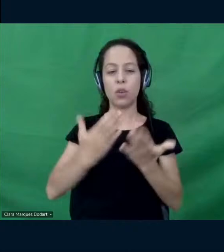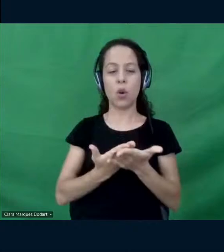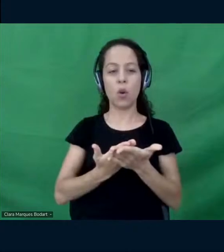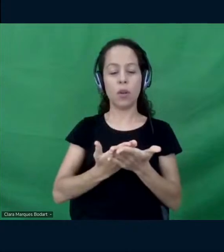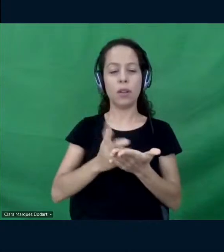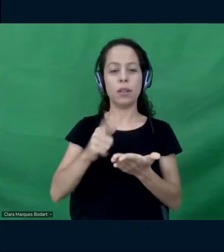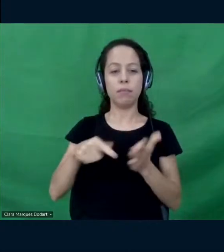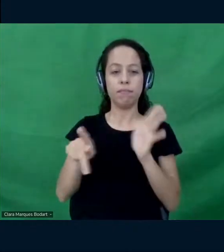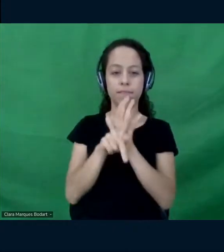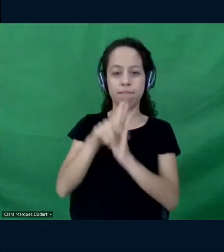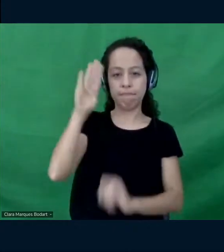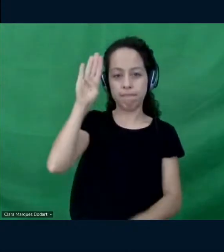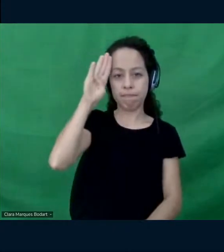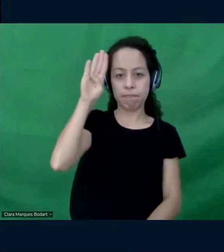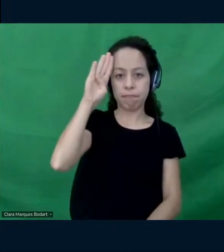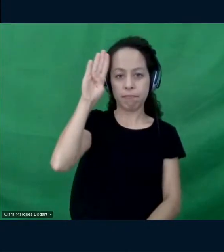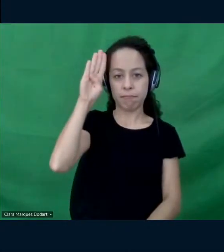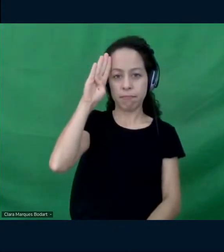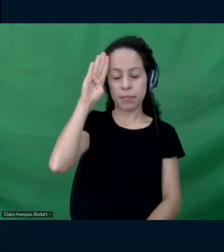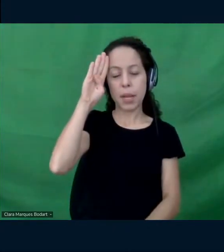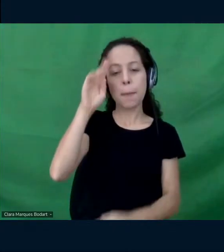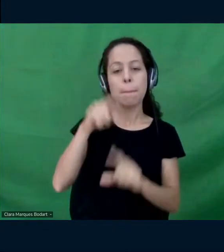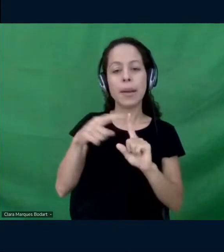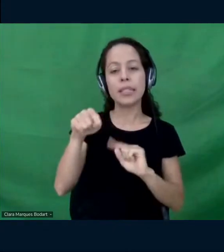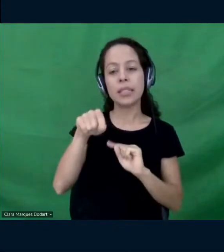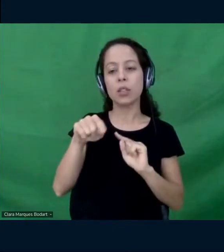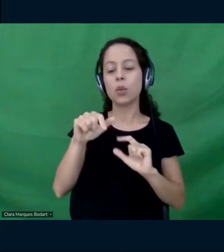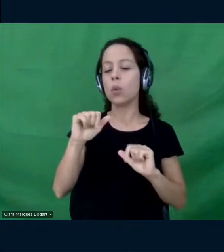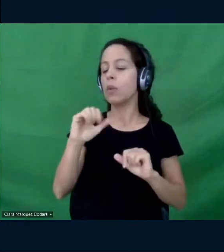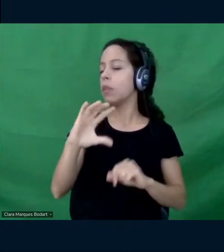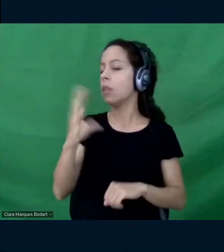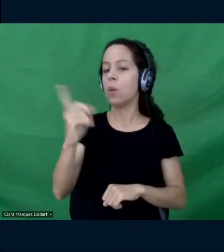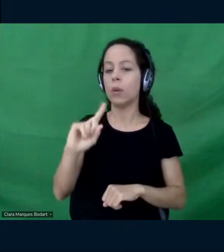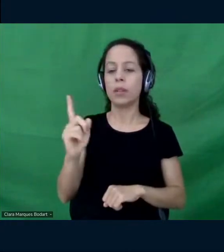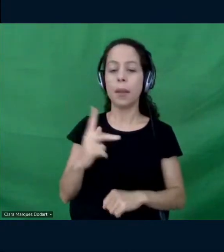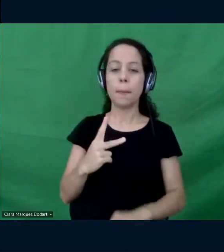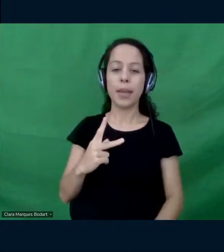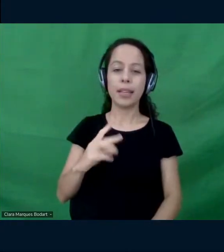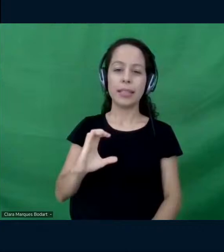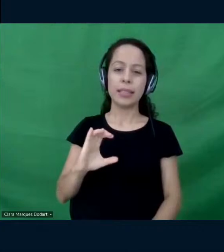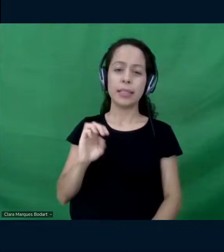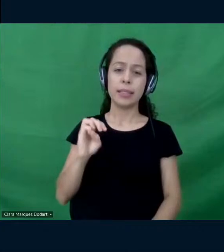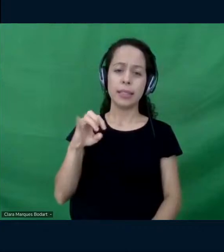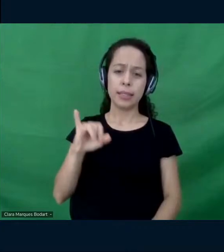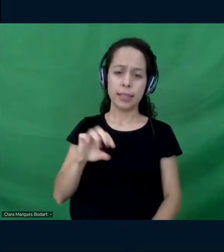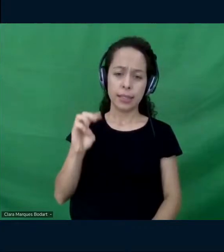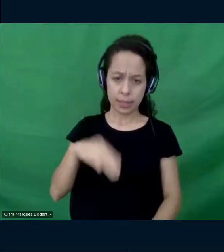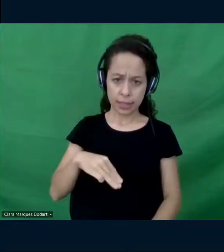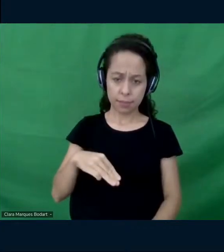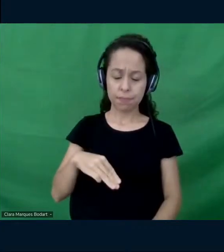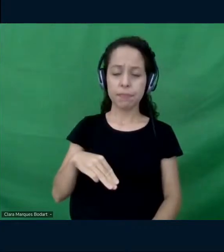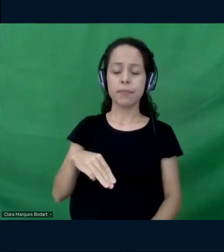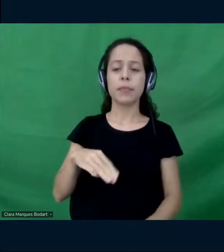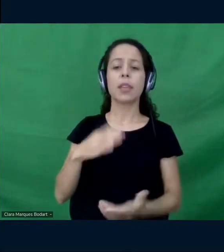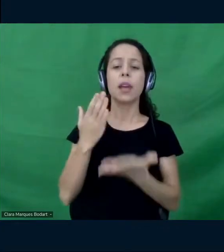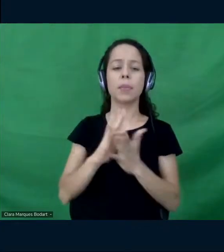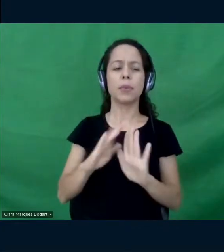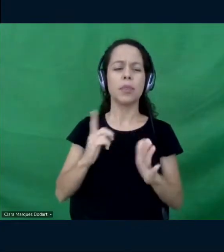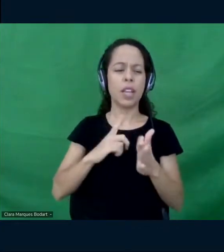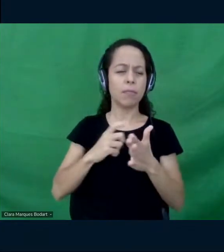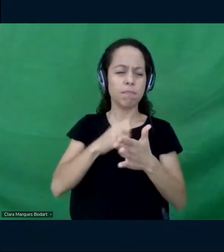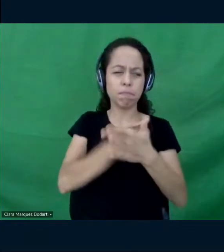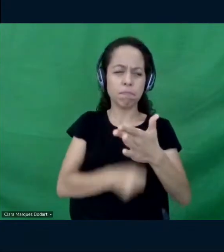E isso não ocorreu, né? O PECIM foi interrompido após muita pressão. No entanto, os